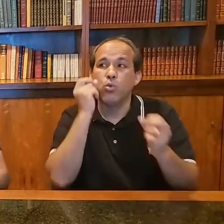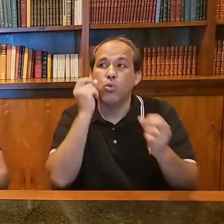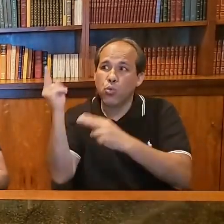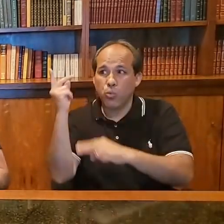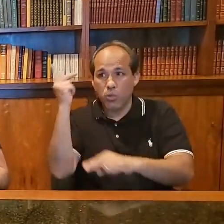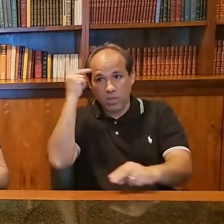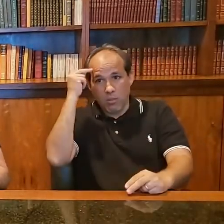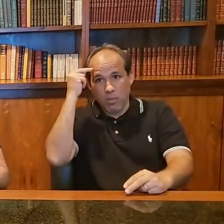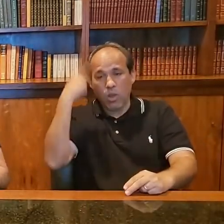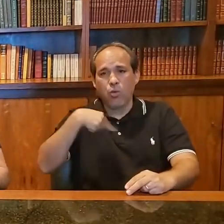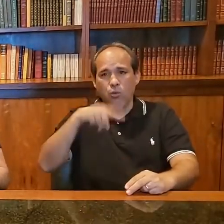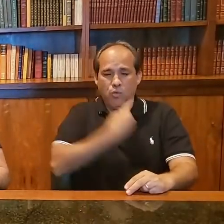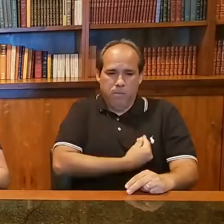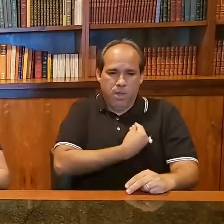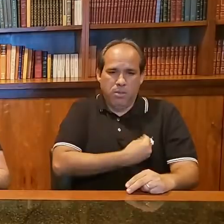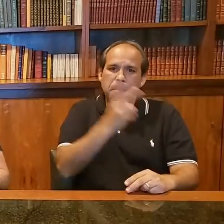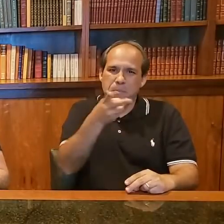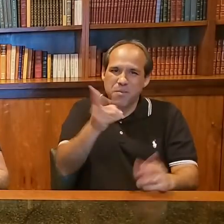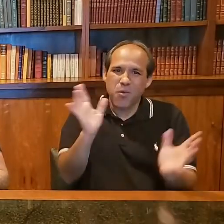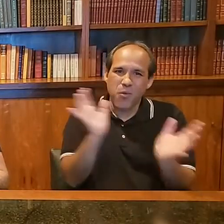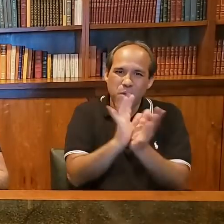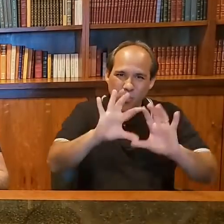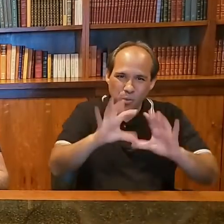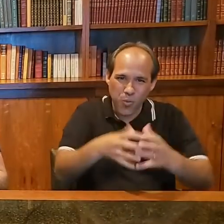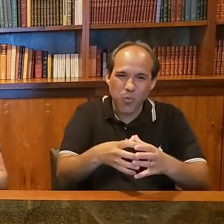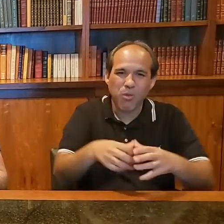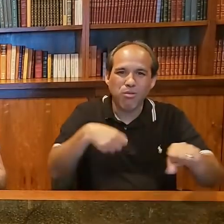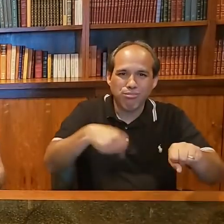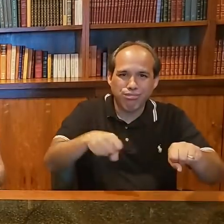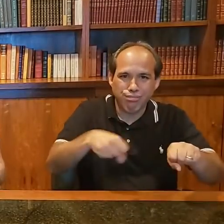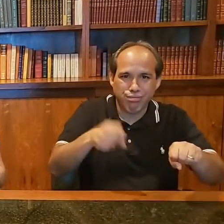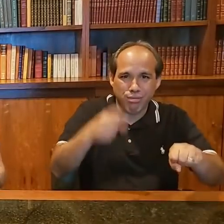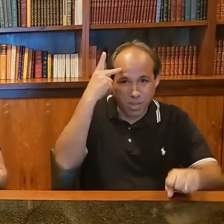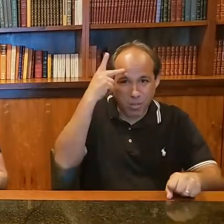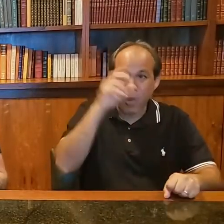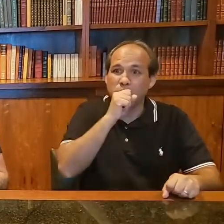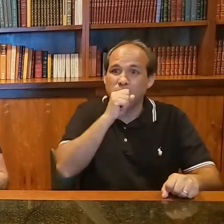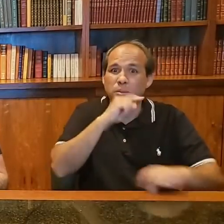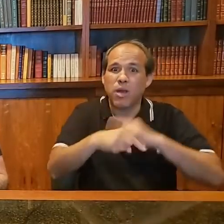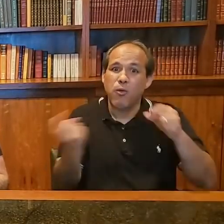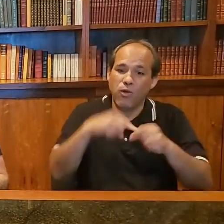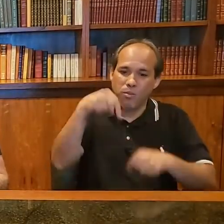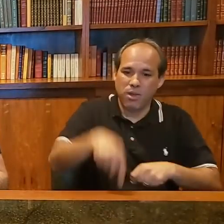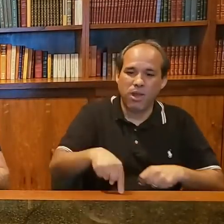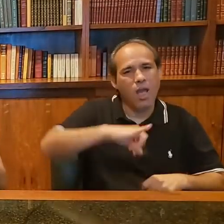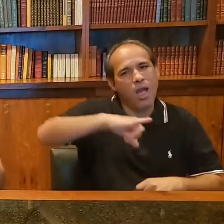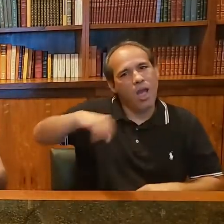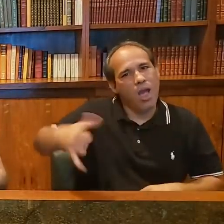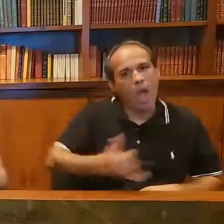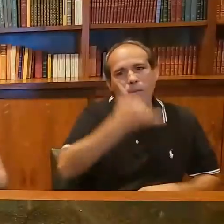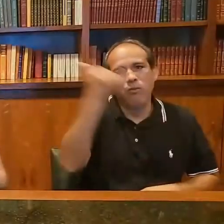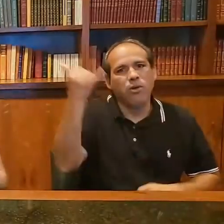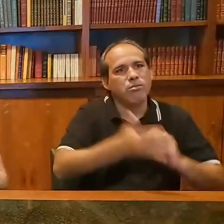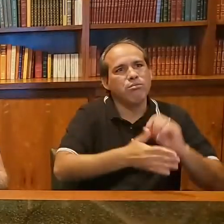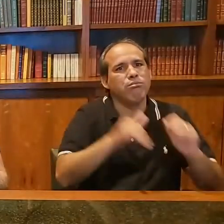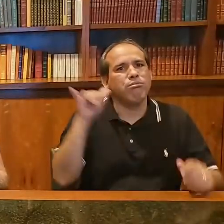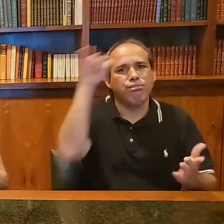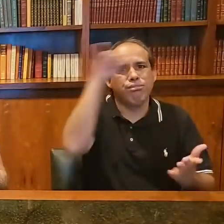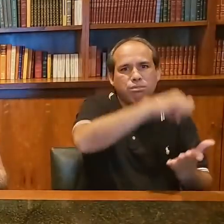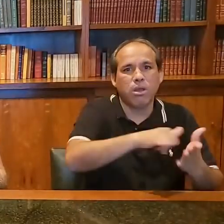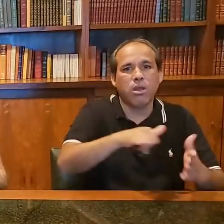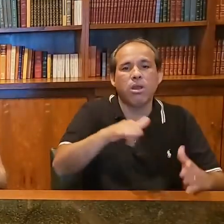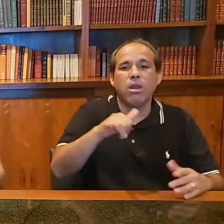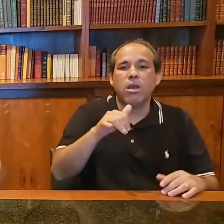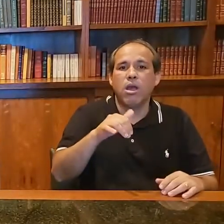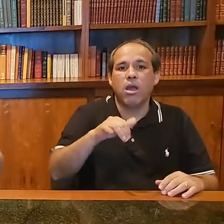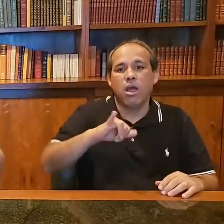participo desse evento com motociclista lá em São Paulo no sábado e venho para cá. Aproveito a viagem, então, para fazer esse passeio de